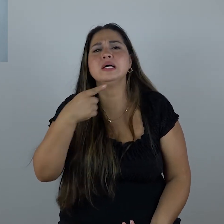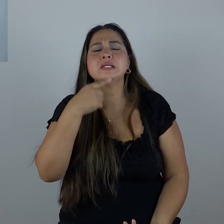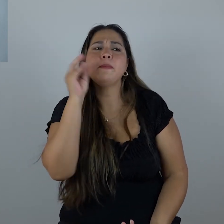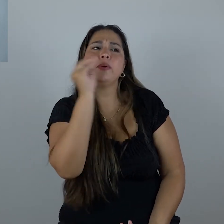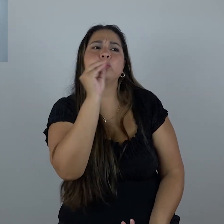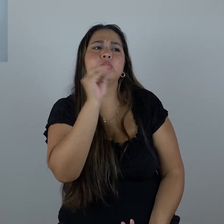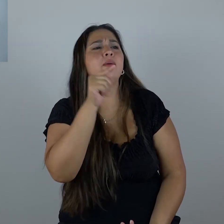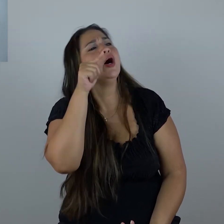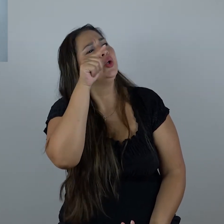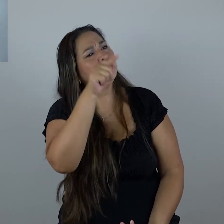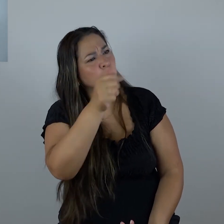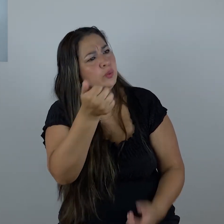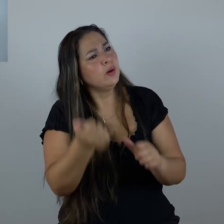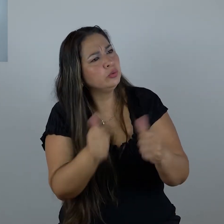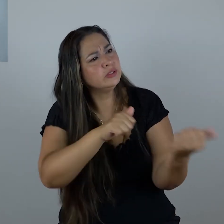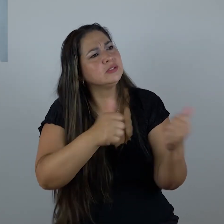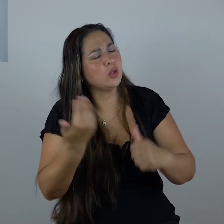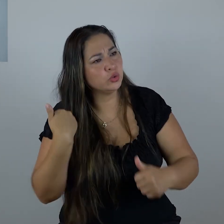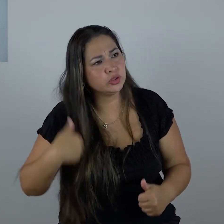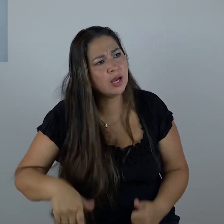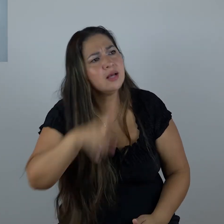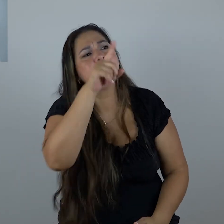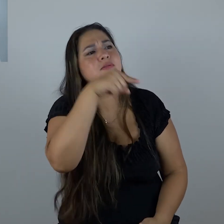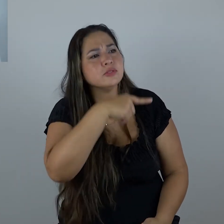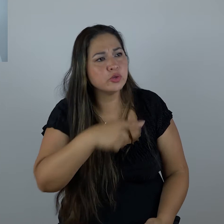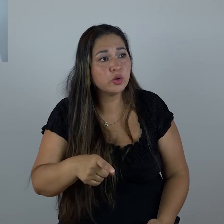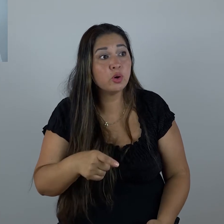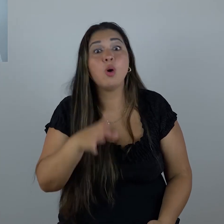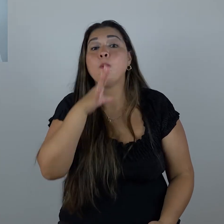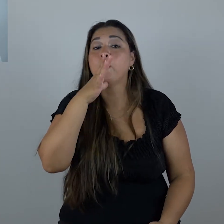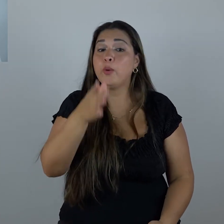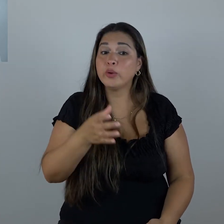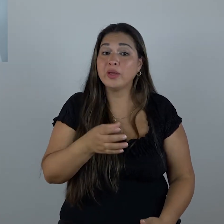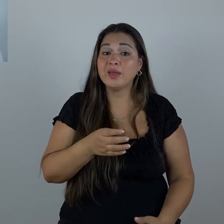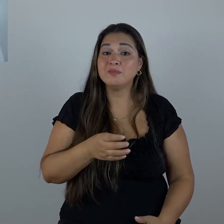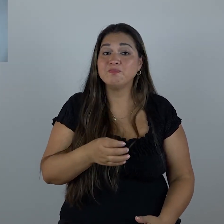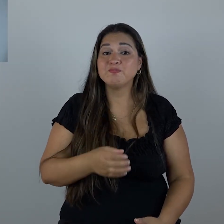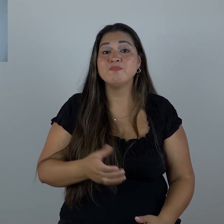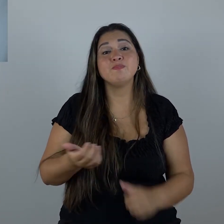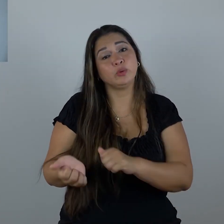Porque llegaron a ser o son pilares fundamentales en nuestra vida.